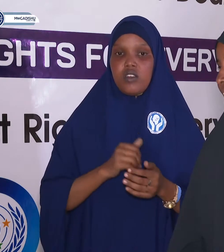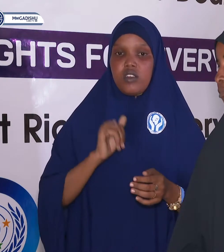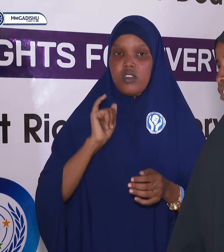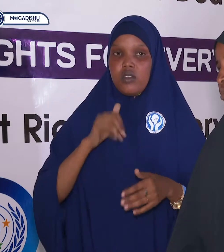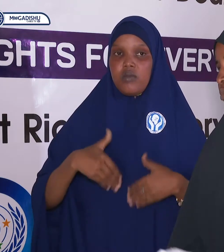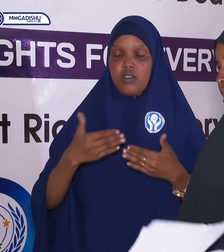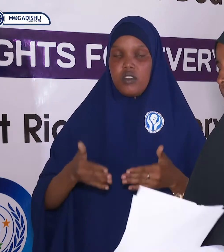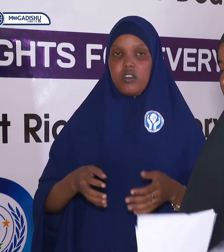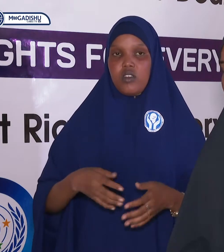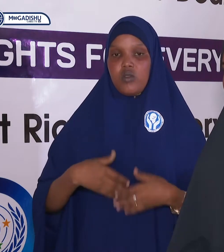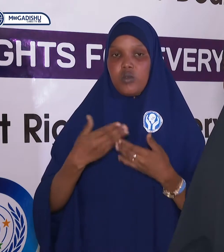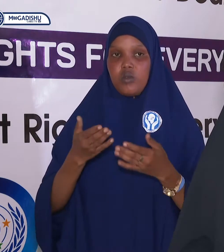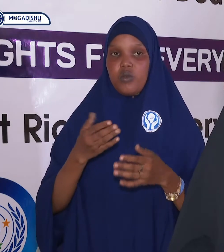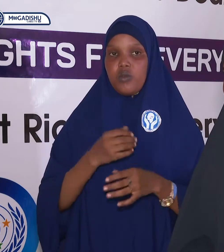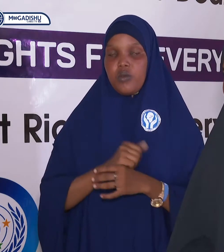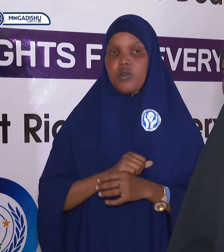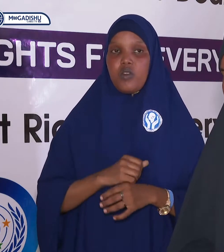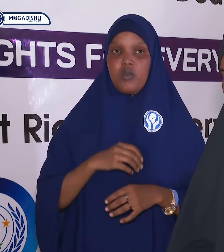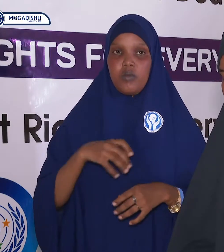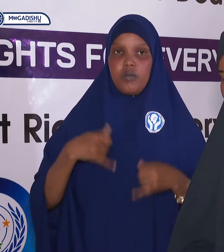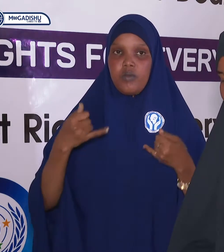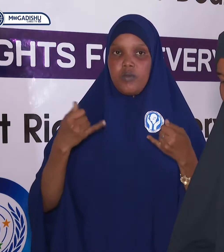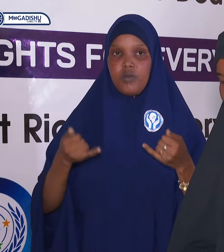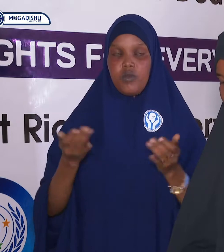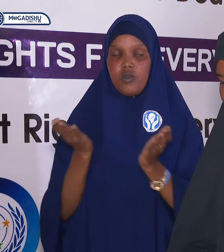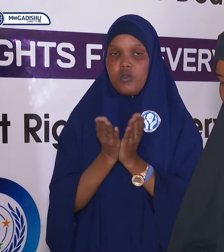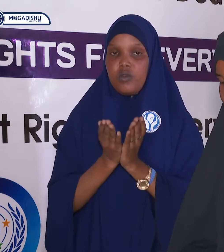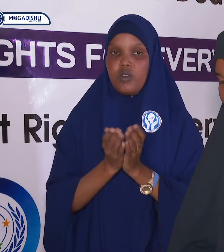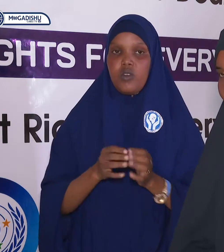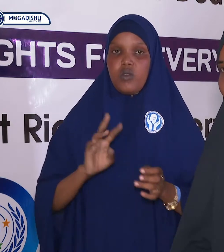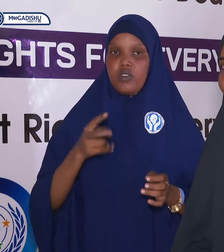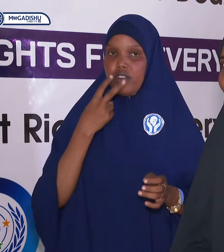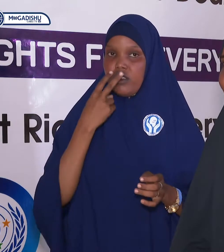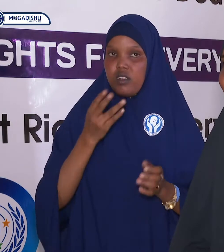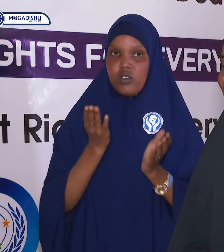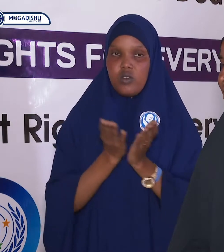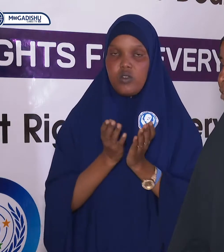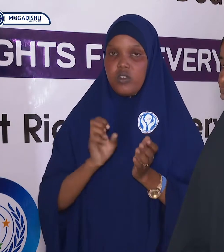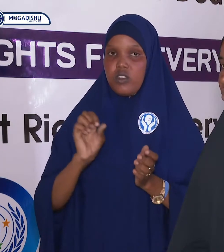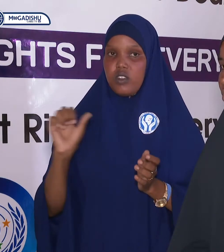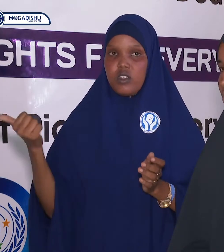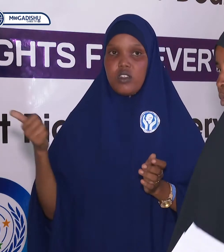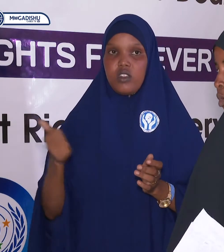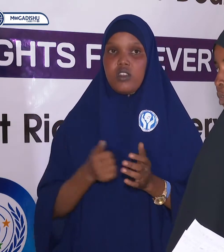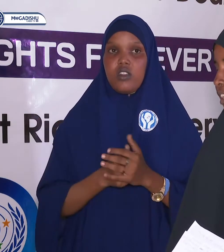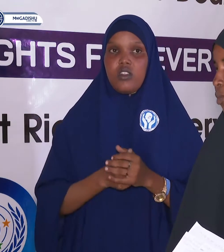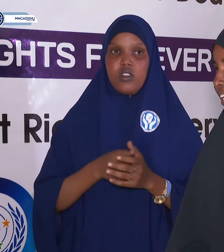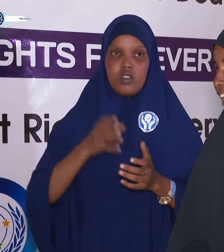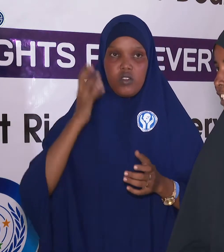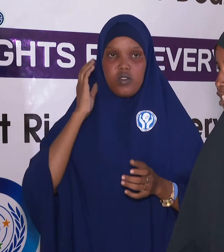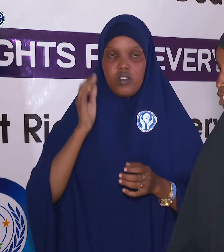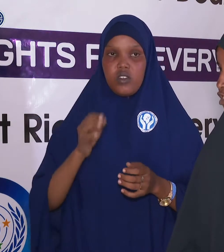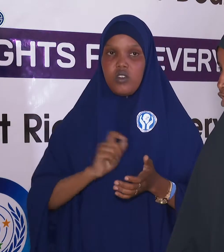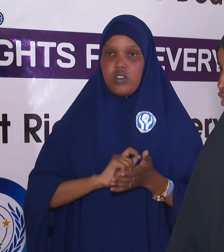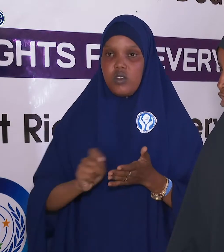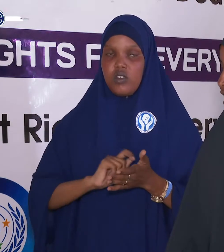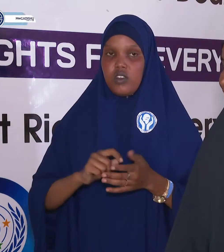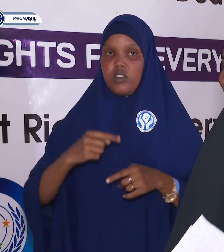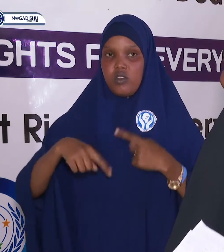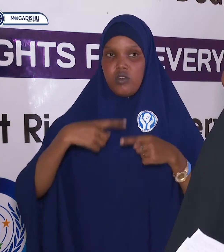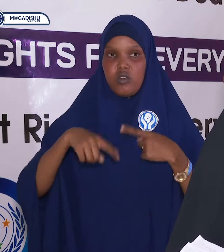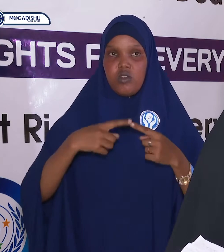gudbiso barnaamijka iskuulka waxaad arkaysaa marka iskuulaad kale ee dabiiciga marka ay iskuulku diiwaangelintiisa